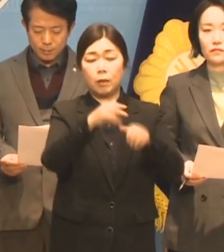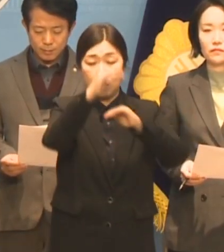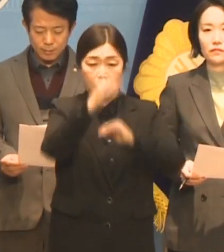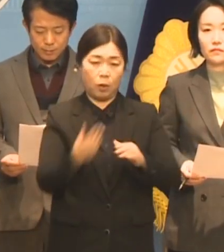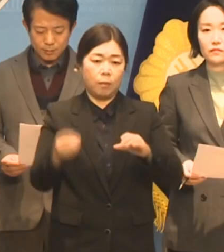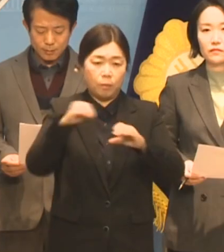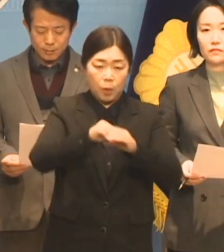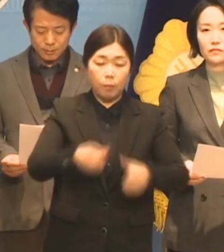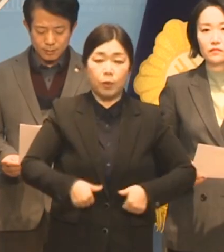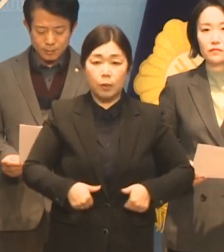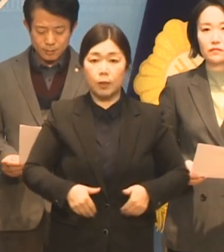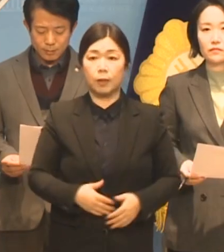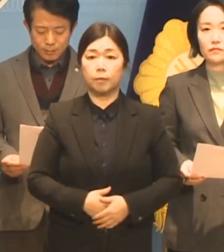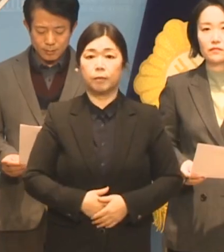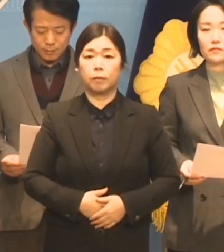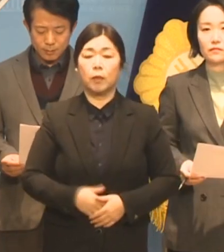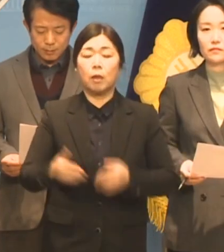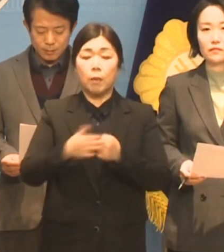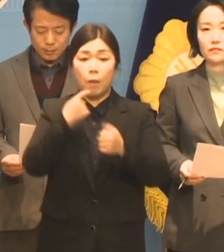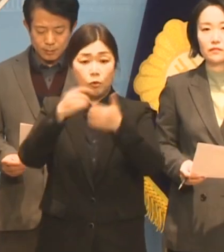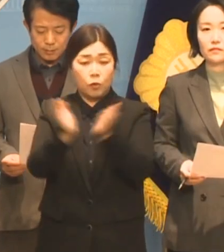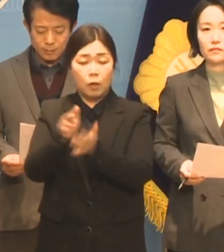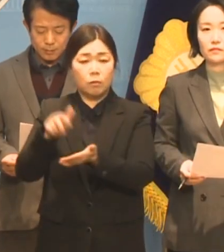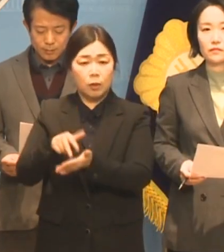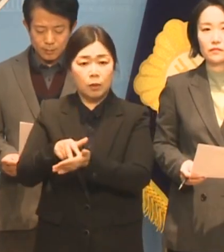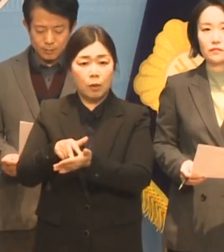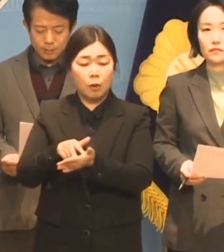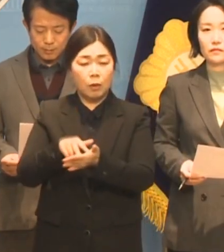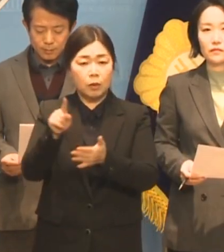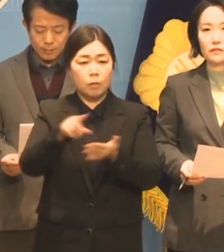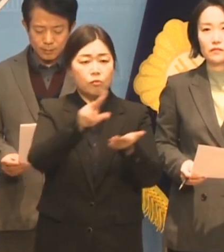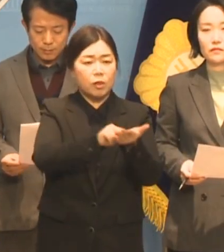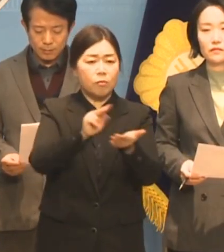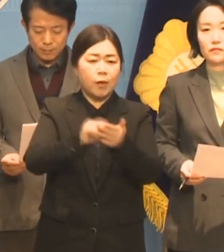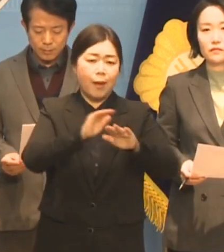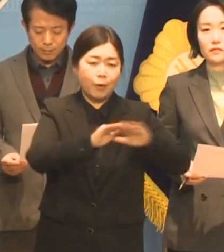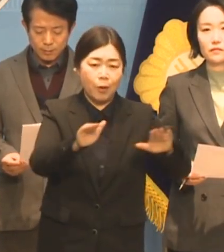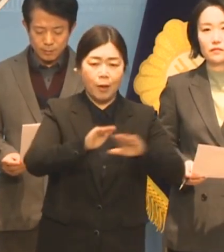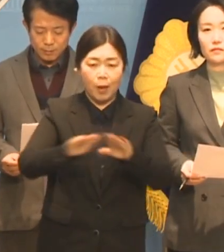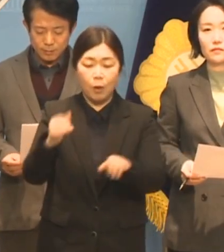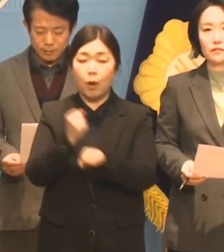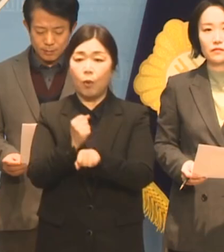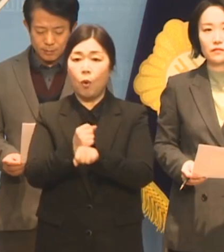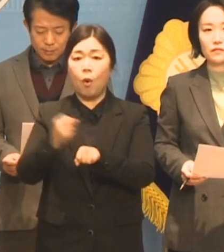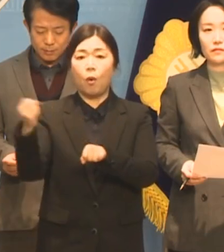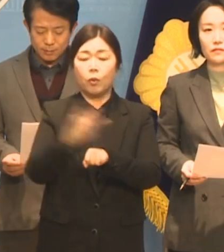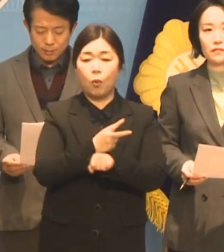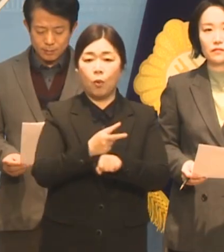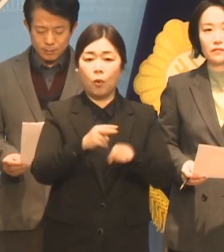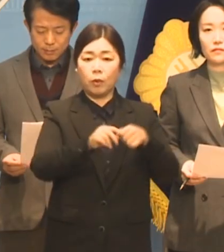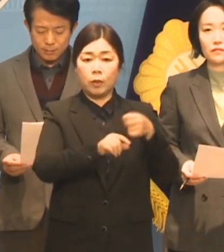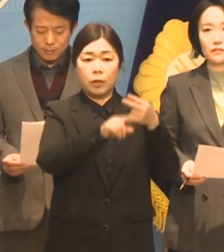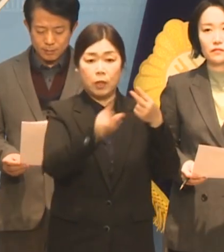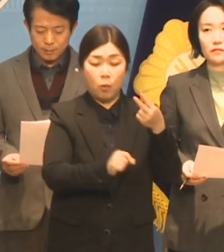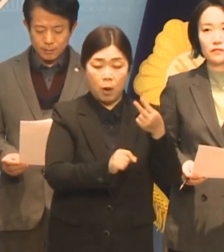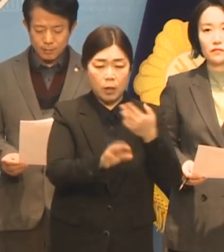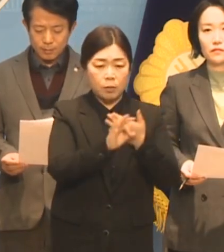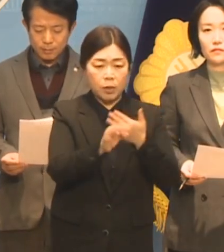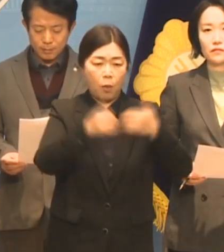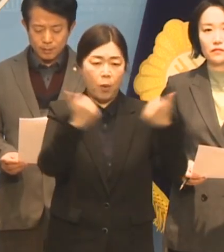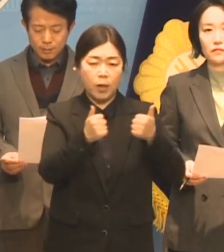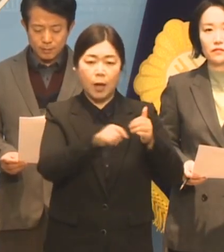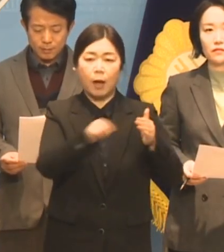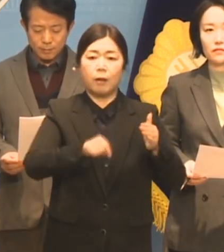활성화 TF는 남은 사안들을 차근히 추진하면서 동시에 2월 임시회 내에